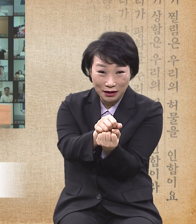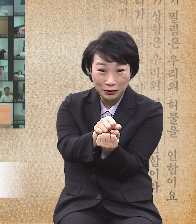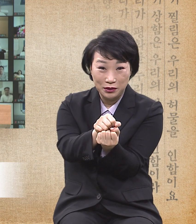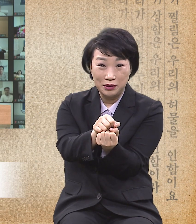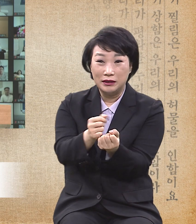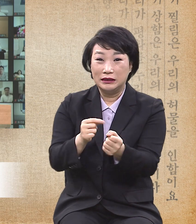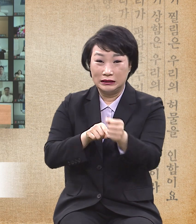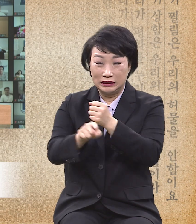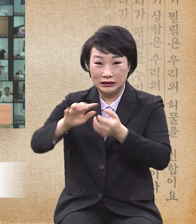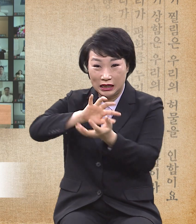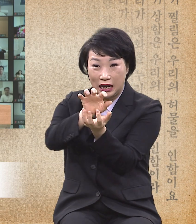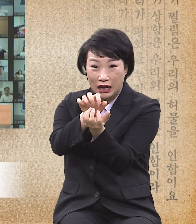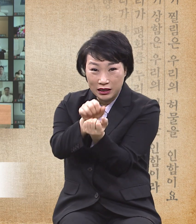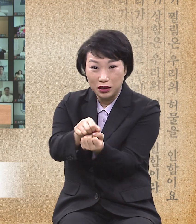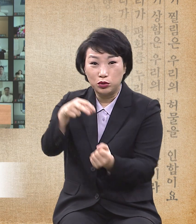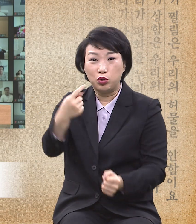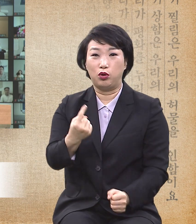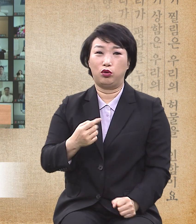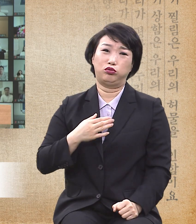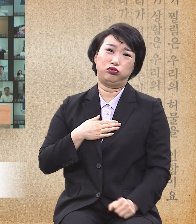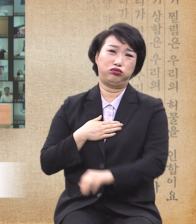다하고 뜻을 다해도